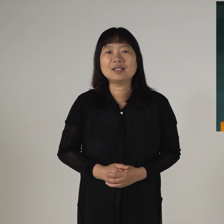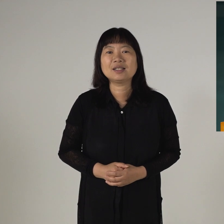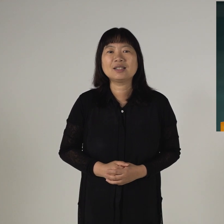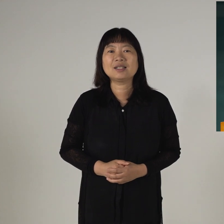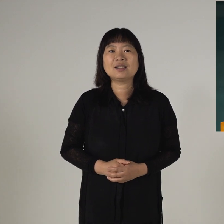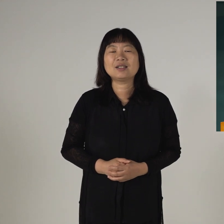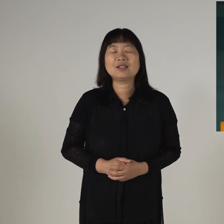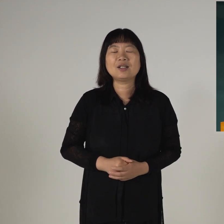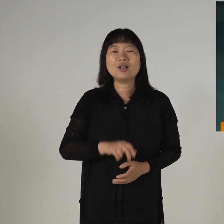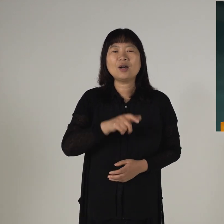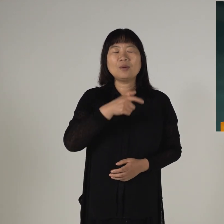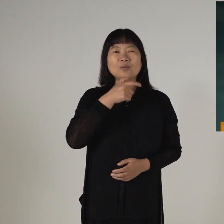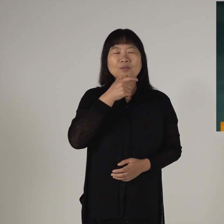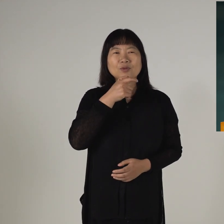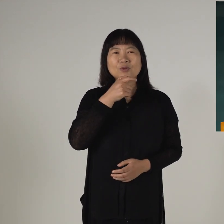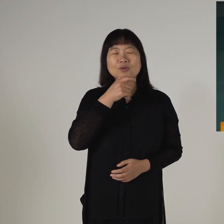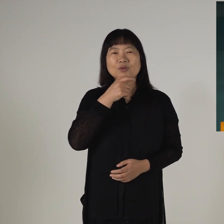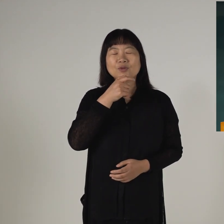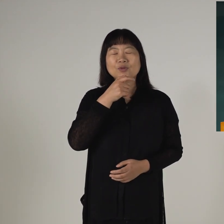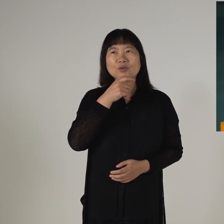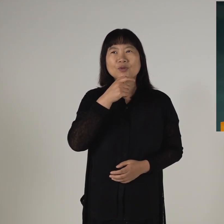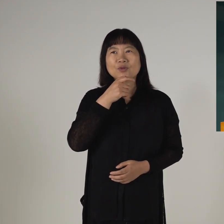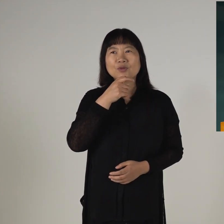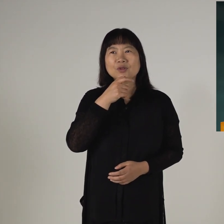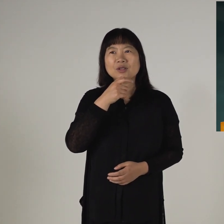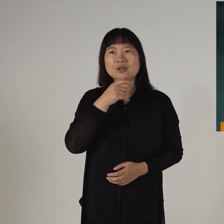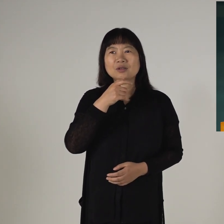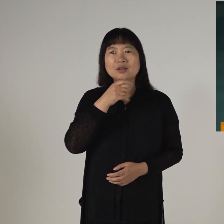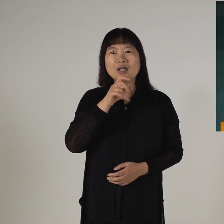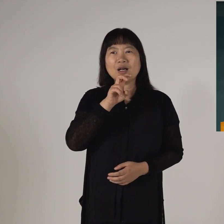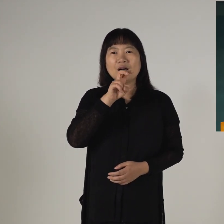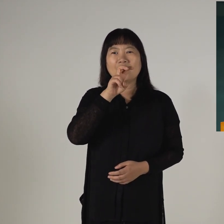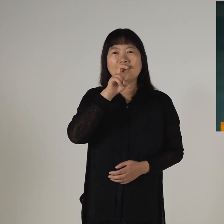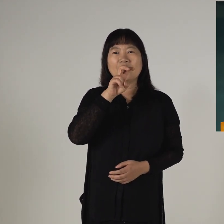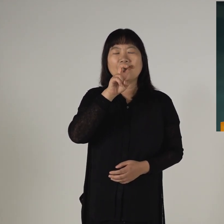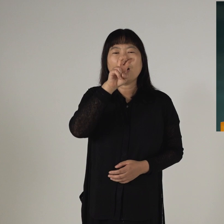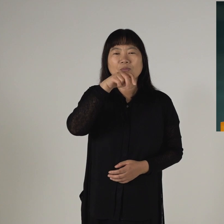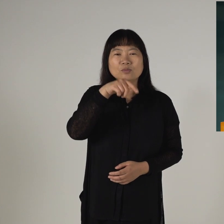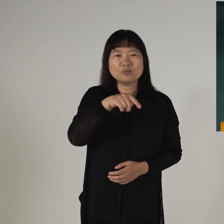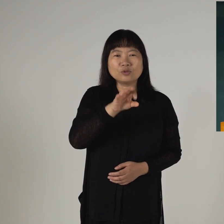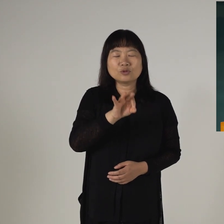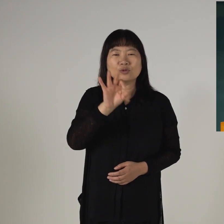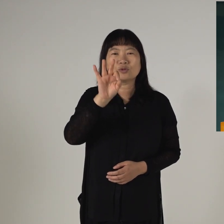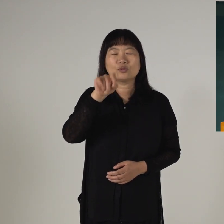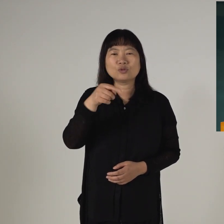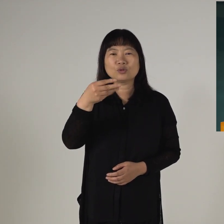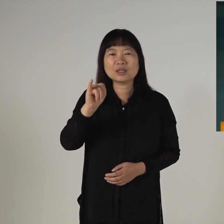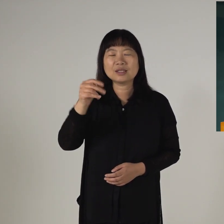뭉우리돌의 바다라는 책이에요. 이름이 좀 어렵죠? 뭉우리돌의 바다.